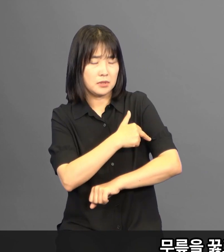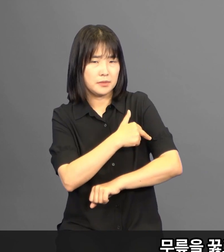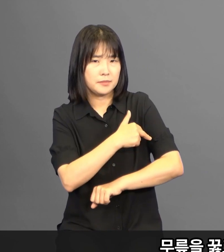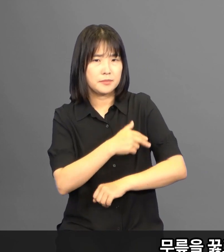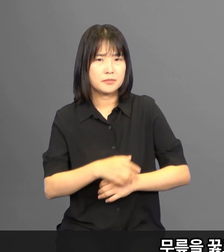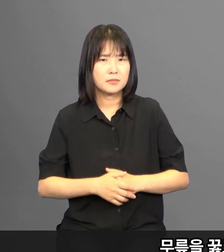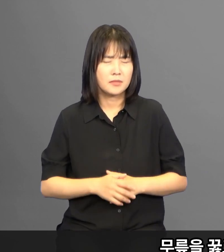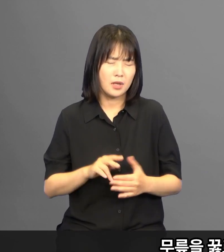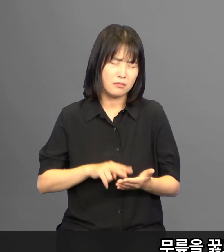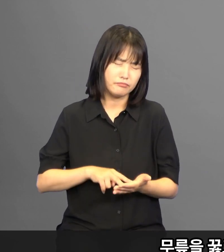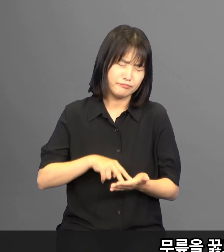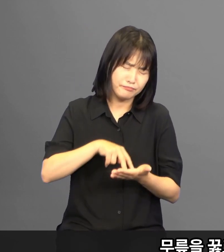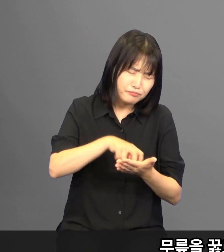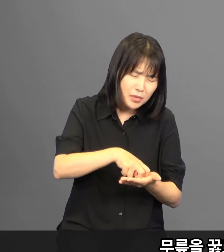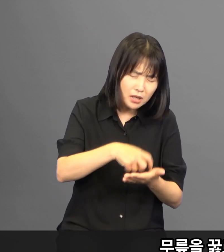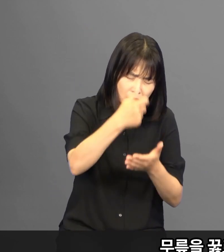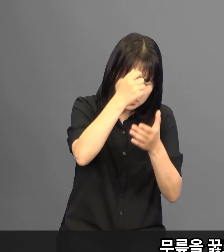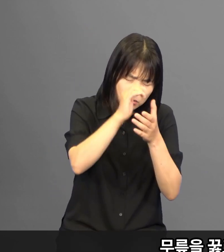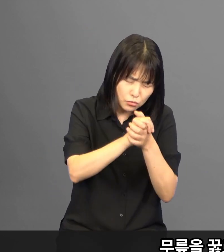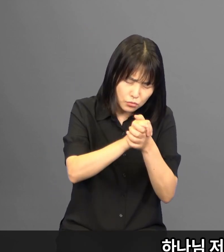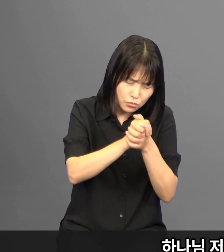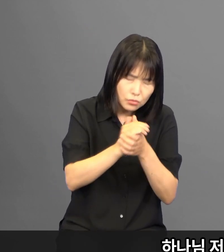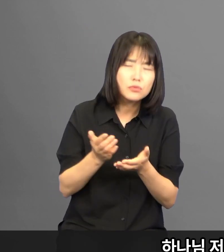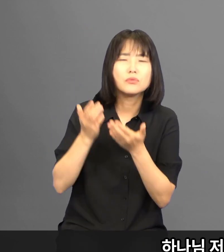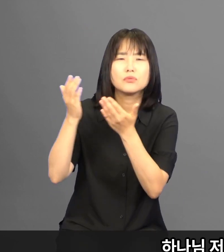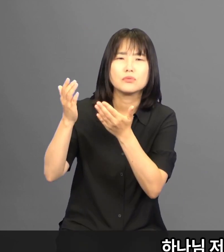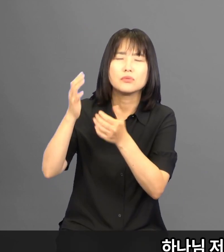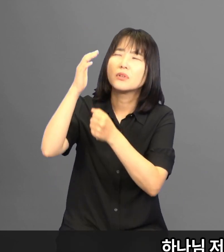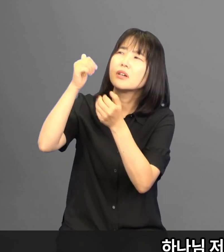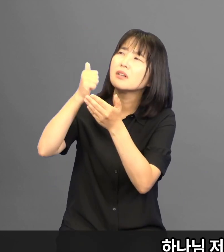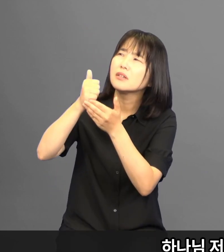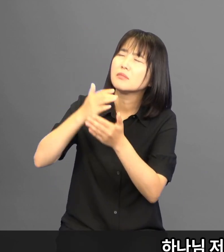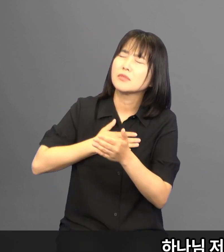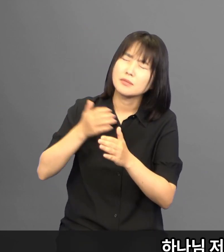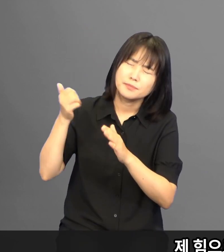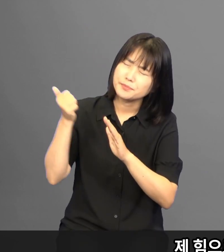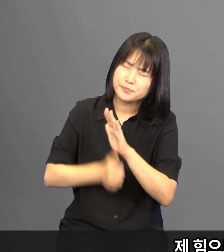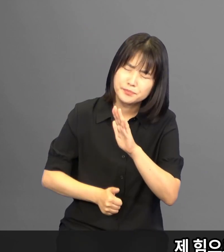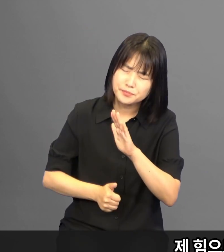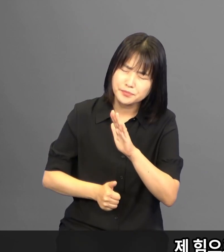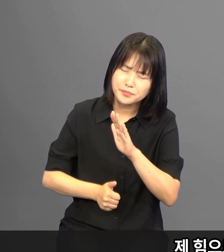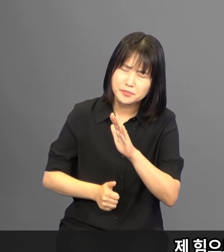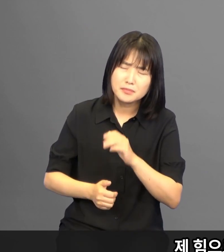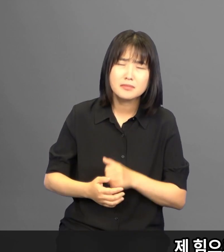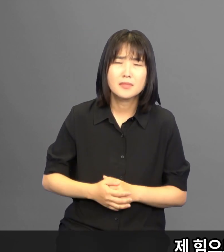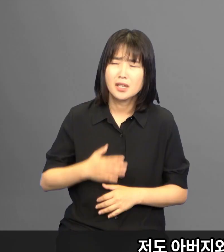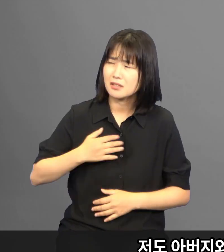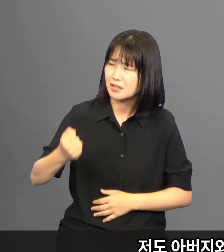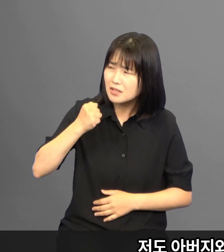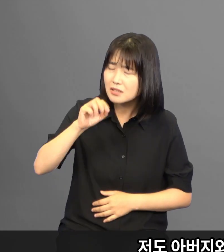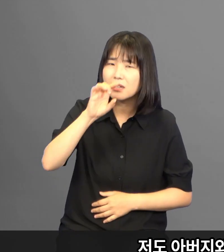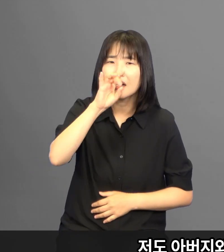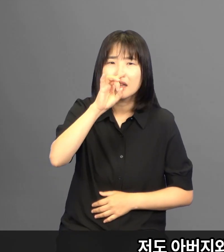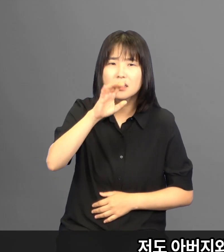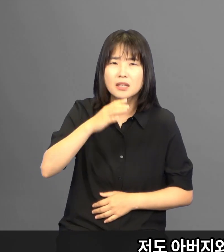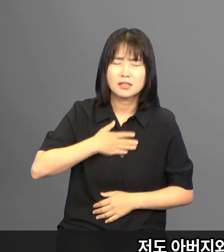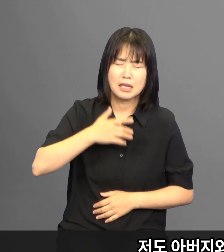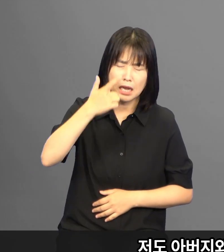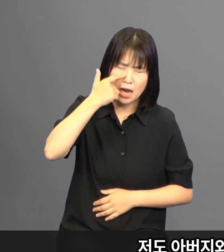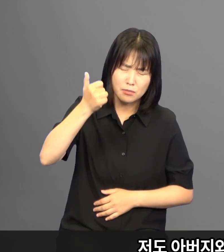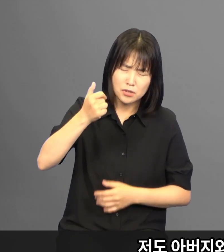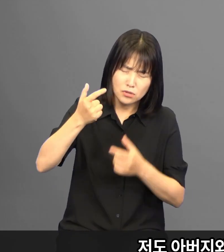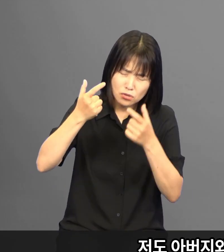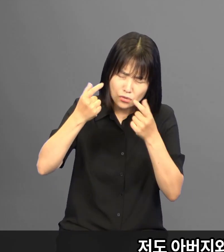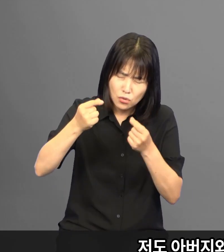무릎을 꿇고 기도를 했어요. 하나님, 저는 실패했습니다. 제 힘으로는 안 됩니다. 저도 아버지와